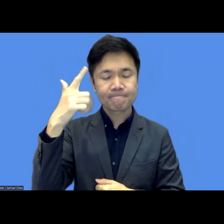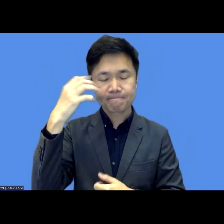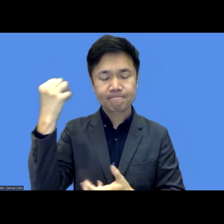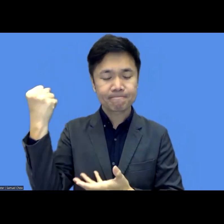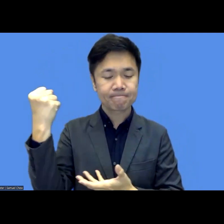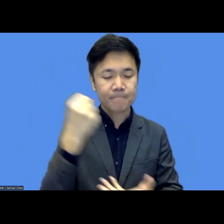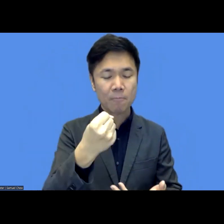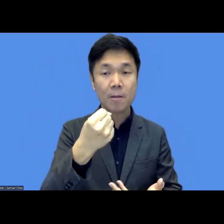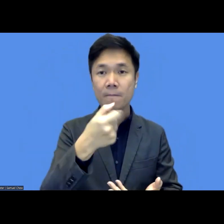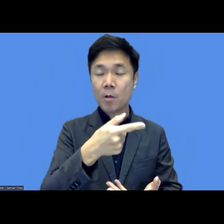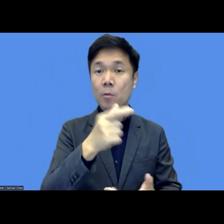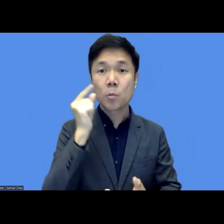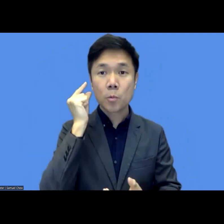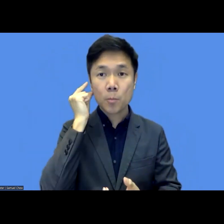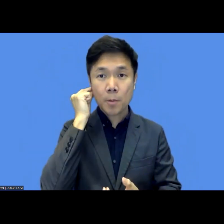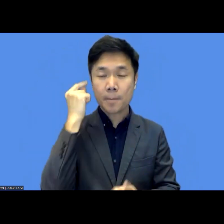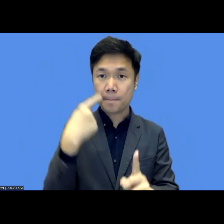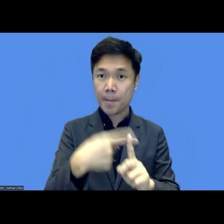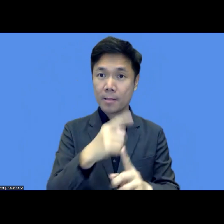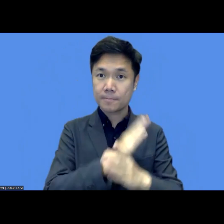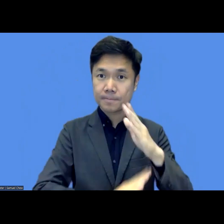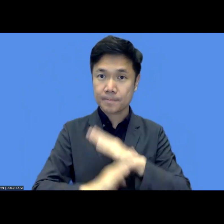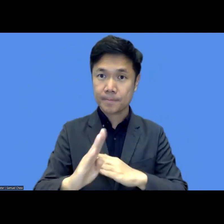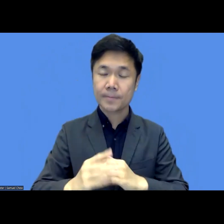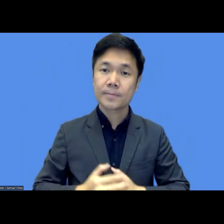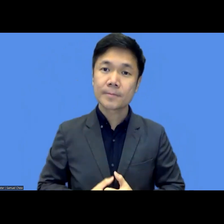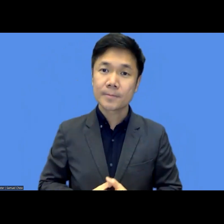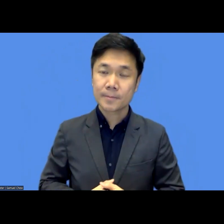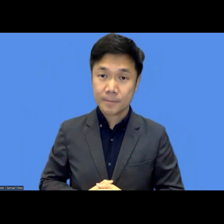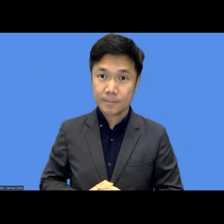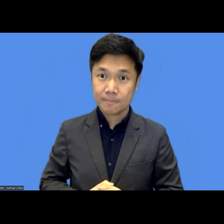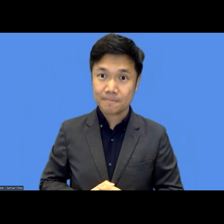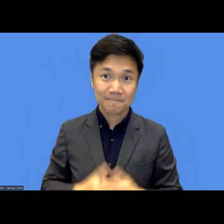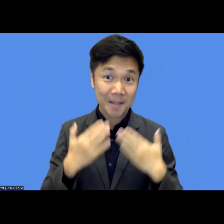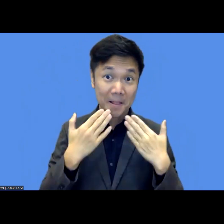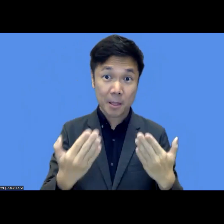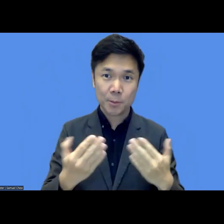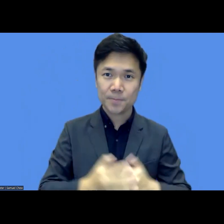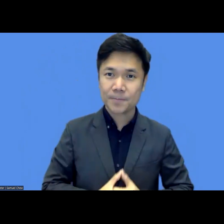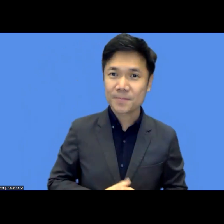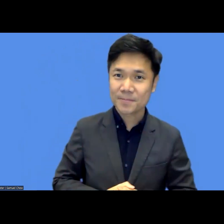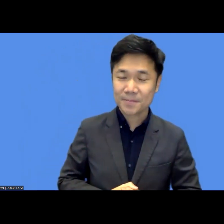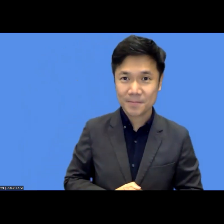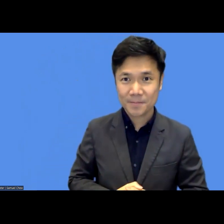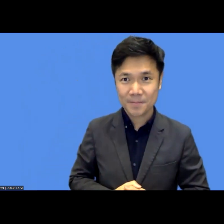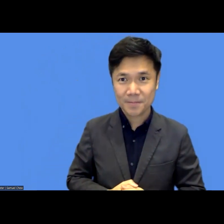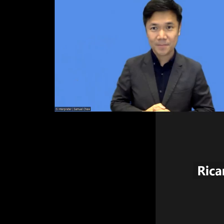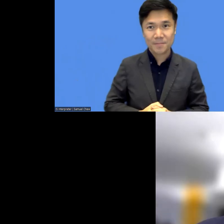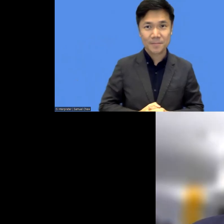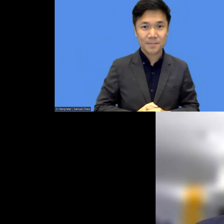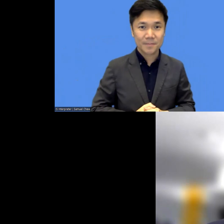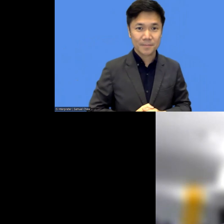propios compromisos, o sea, incluyendo mujeres y niñas con discapacidades. Muchísimas gracias.